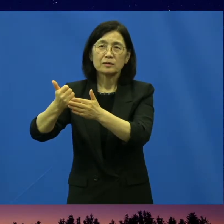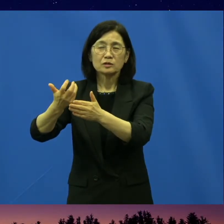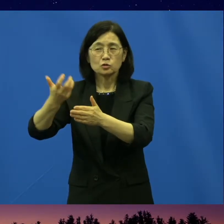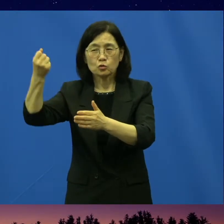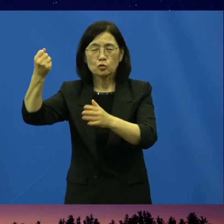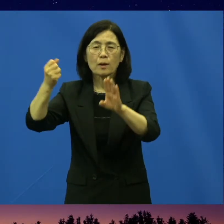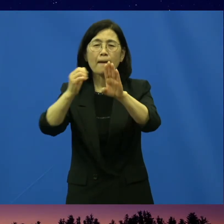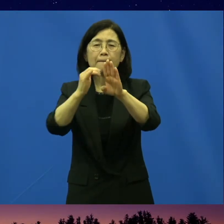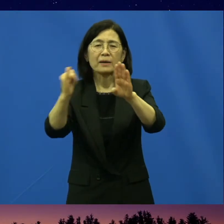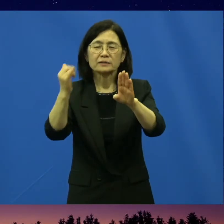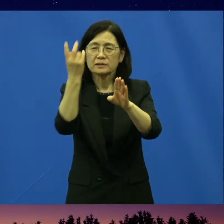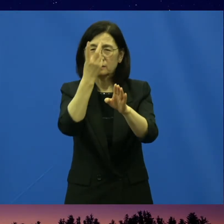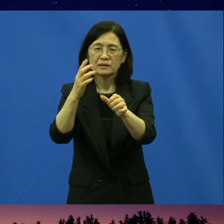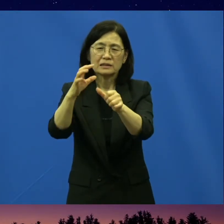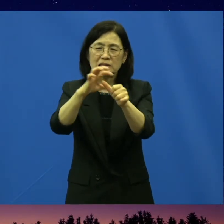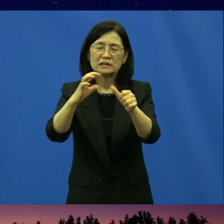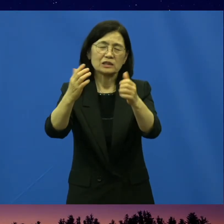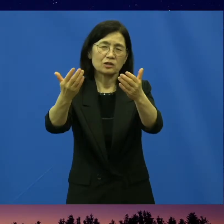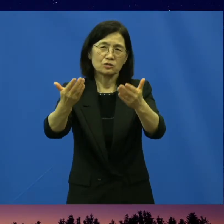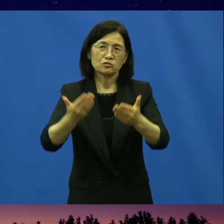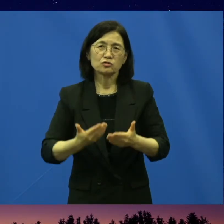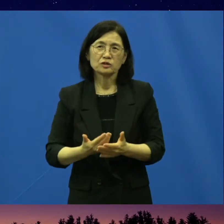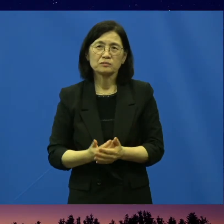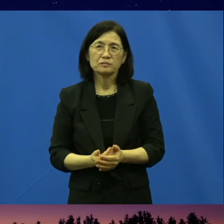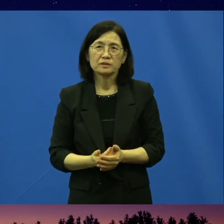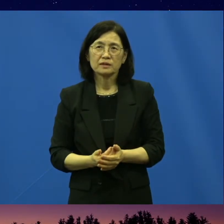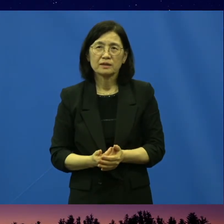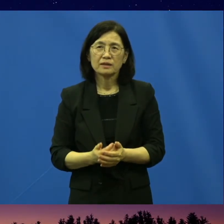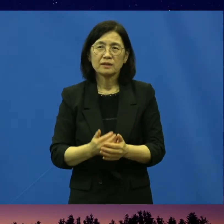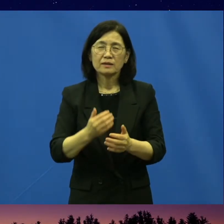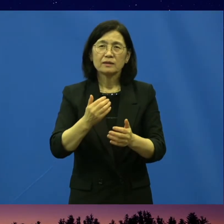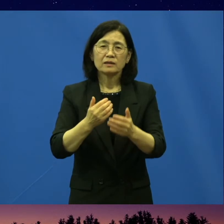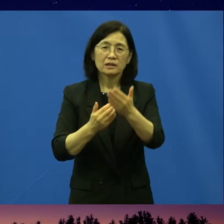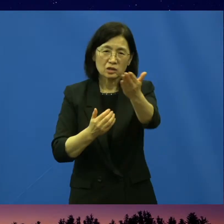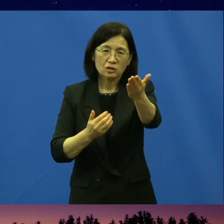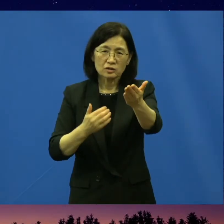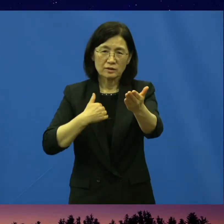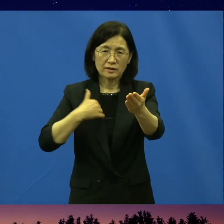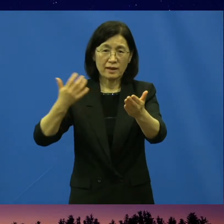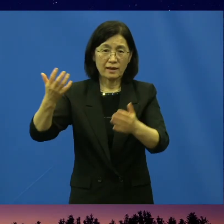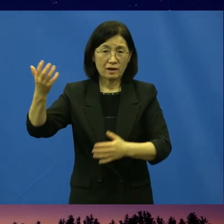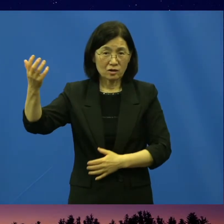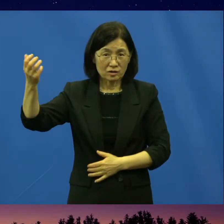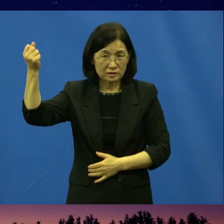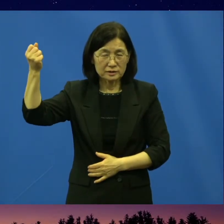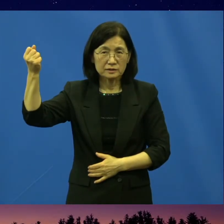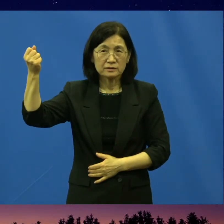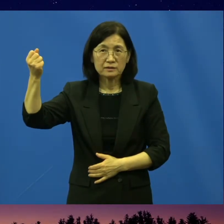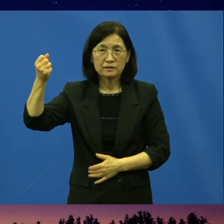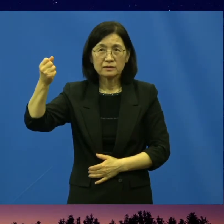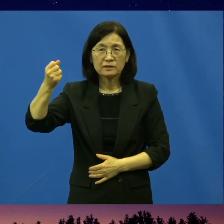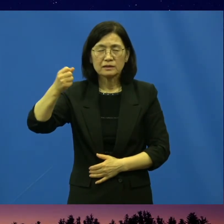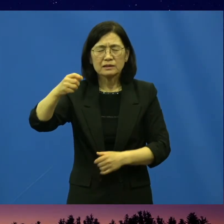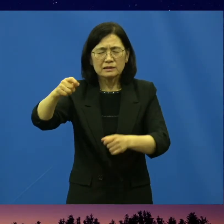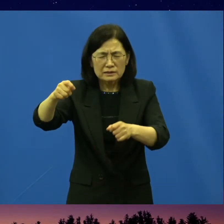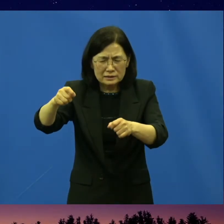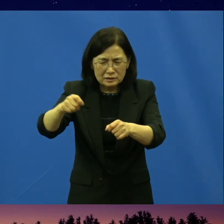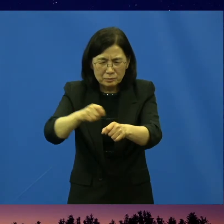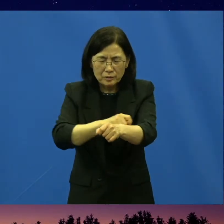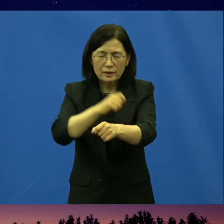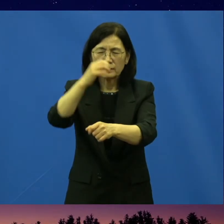그 소유가 그냥 소유가 아니에요. 하나님이 너는 내 것인데 그게 하나님의 소유인데 그냥 소유가 아니라 특별한